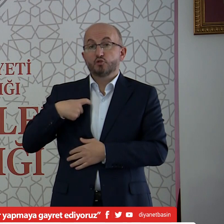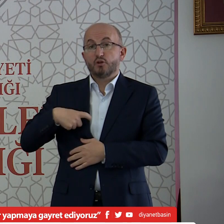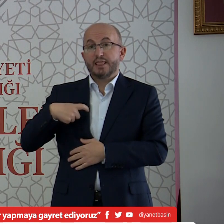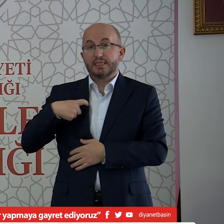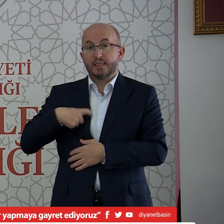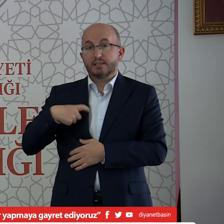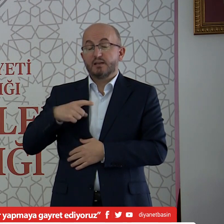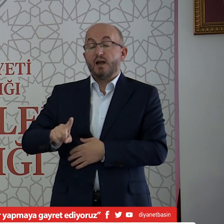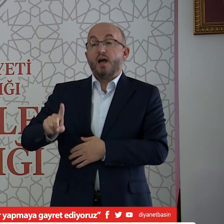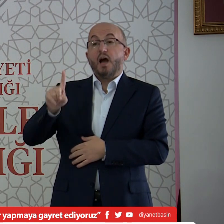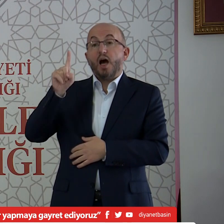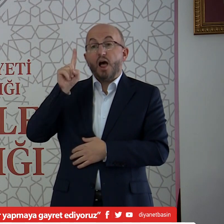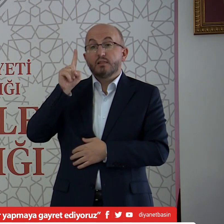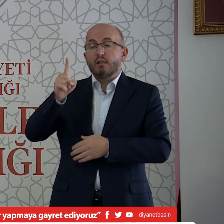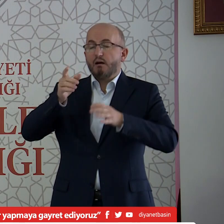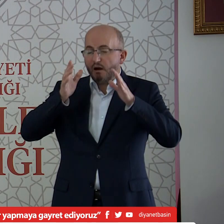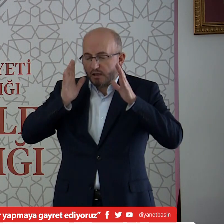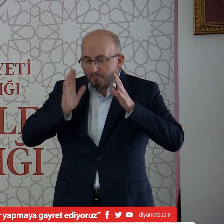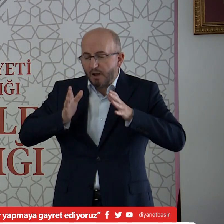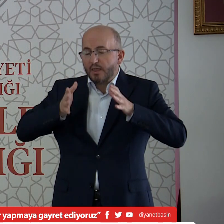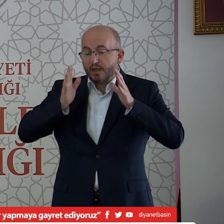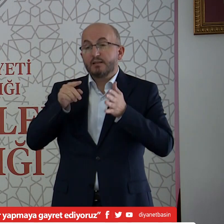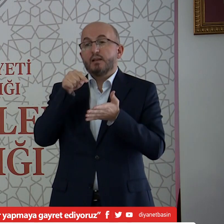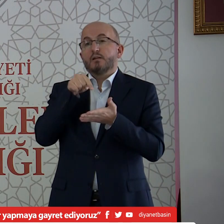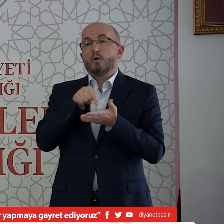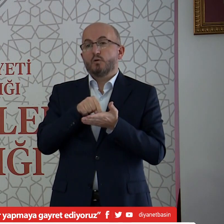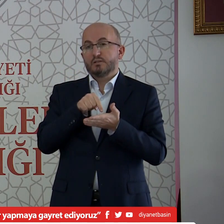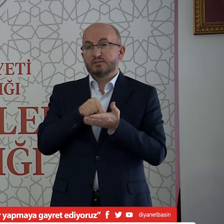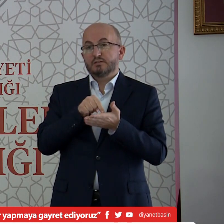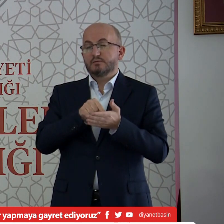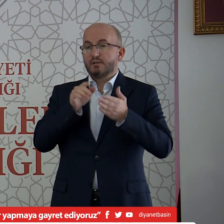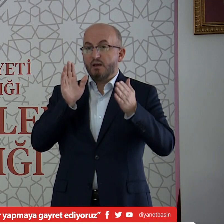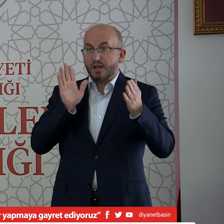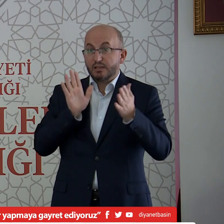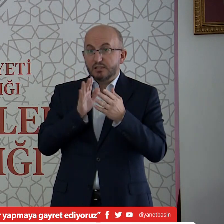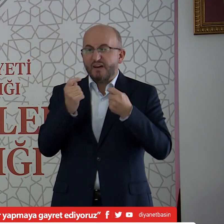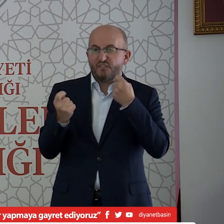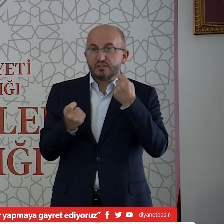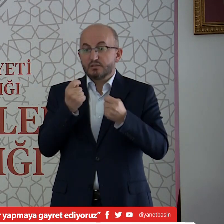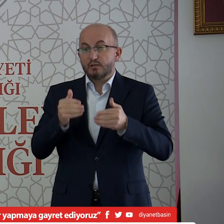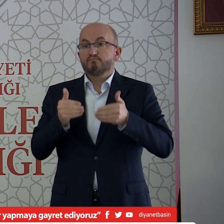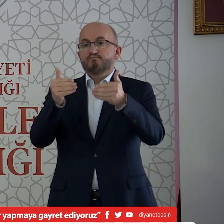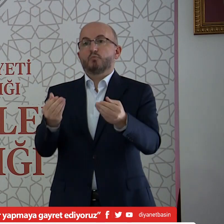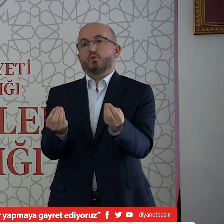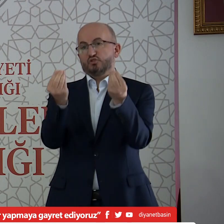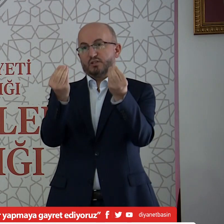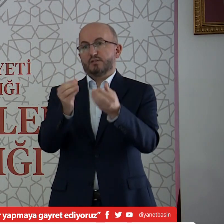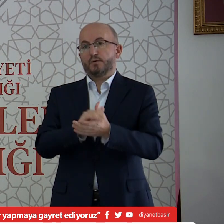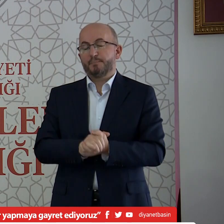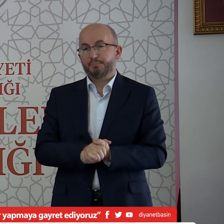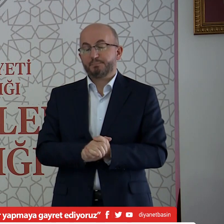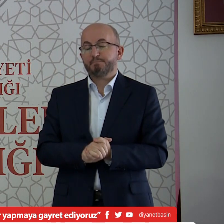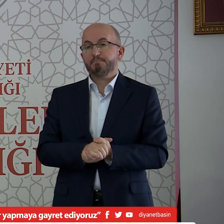özellikle Allah'a ibadetleri noktasında yaklaşımlarını öne çıkarır.